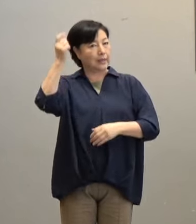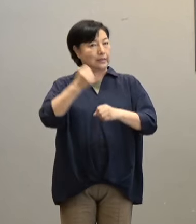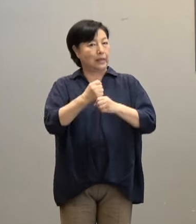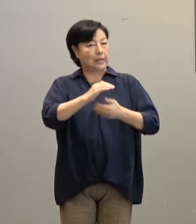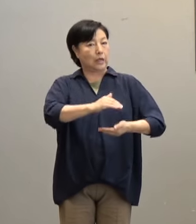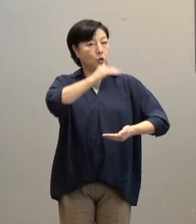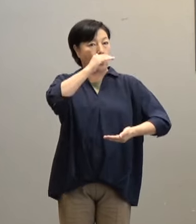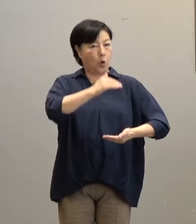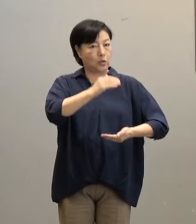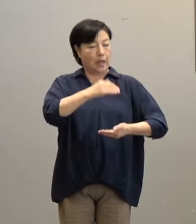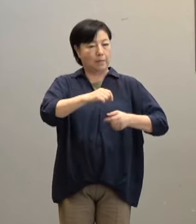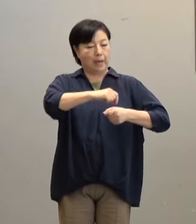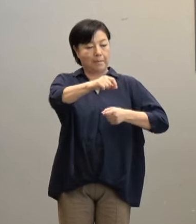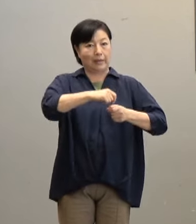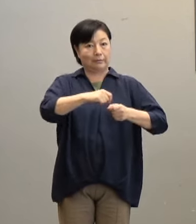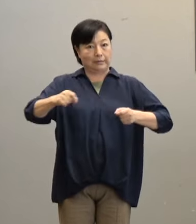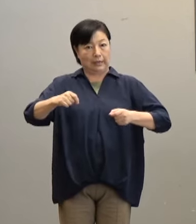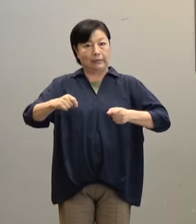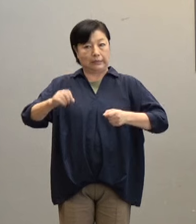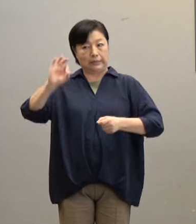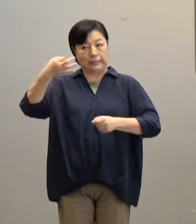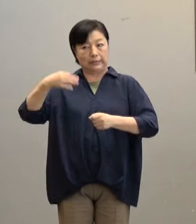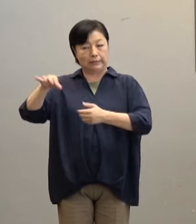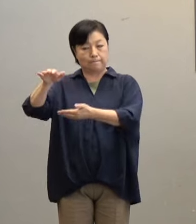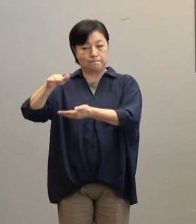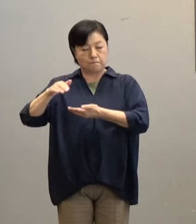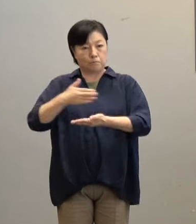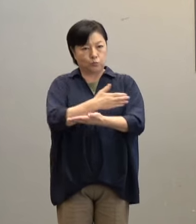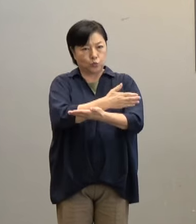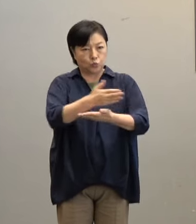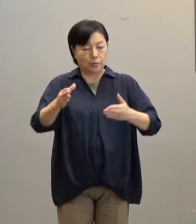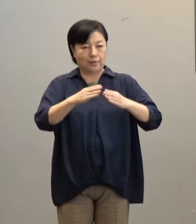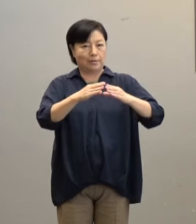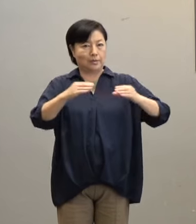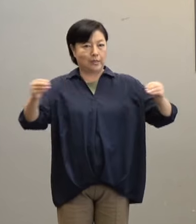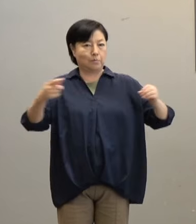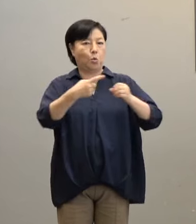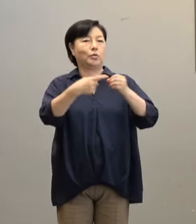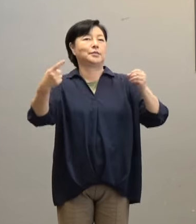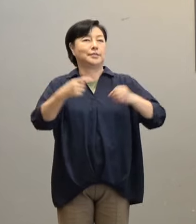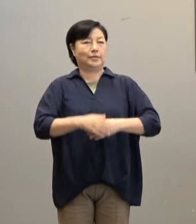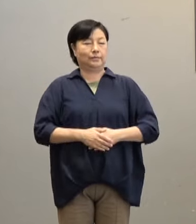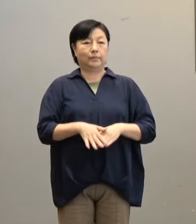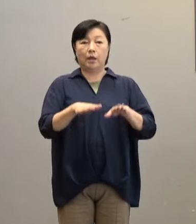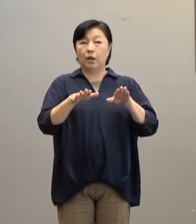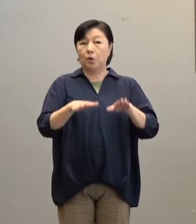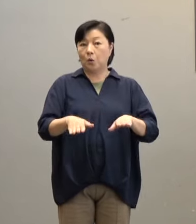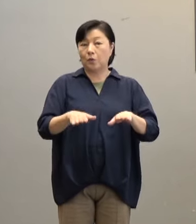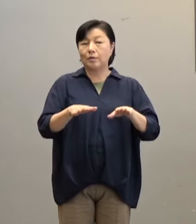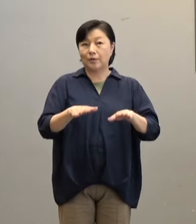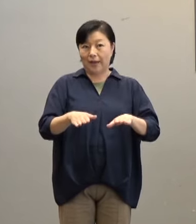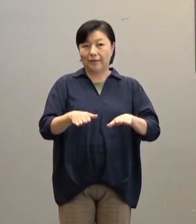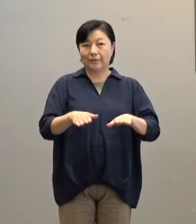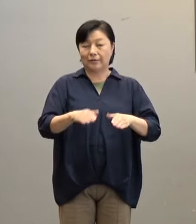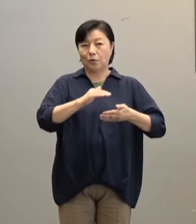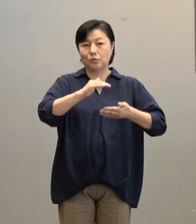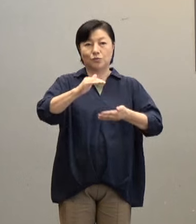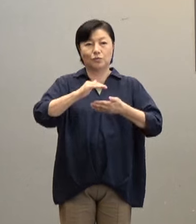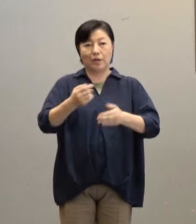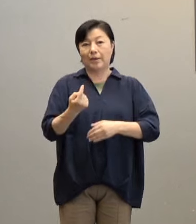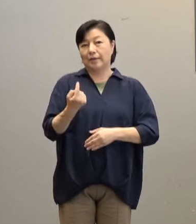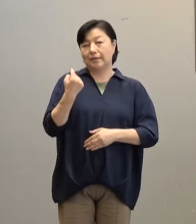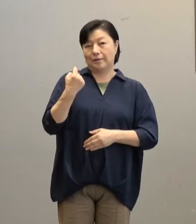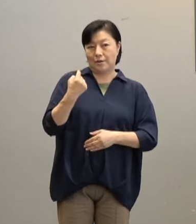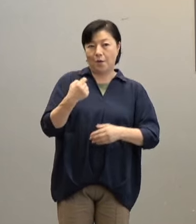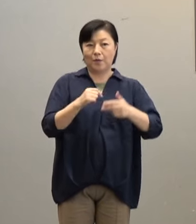量、栽培面積、産出額、すべてにおいて日本一を誇っていますが、今シーズンの梨の出荷は昨日